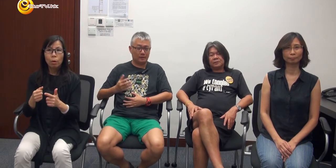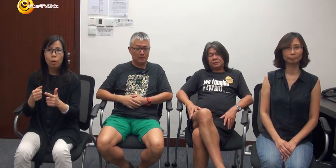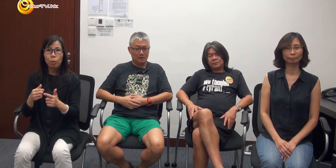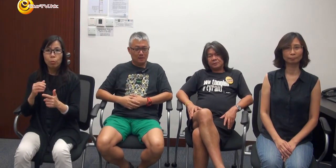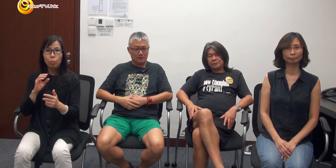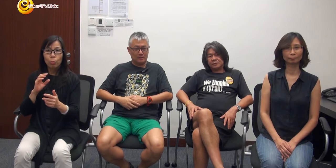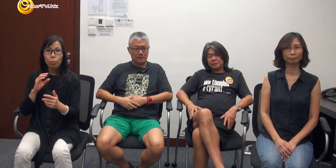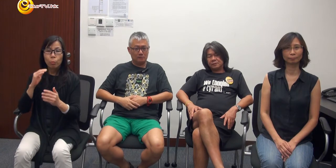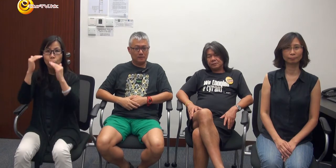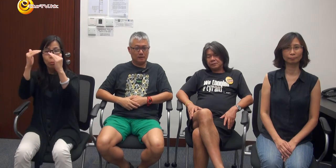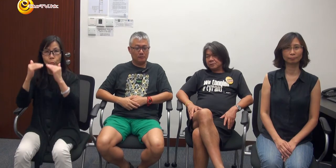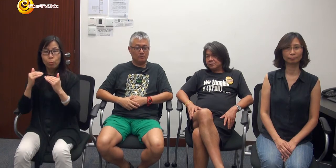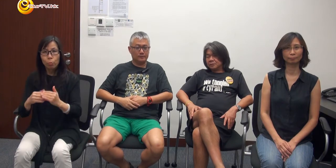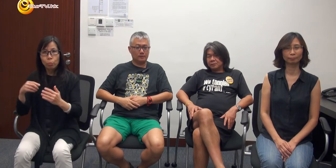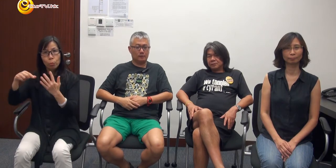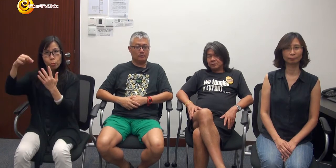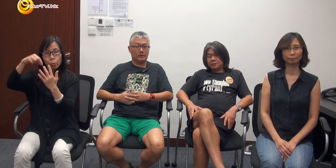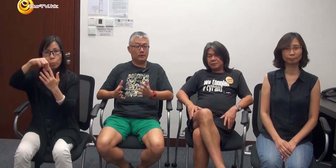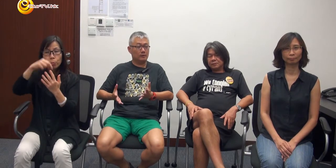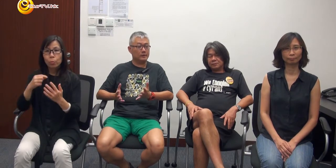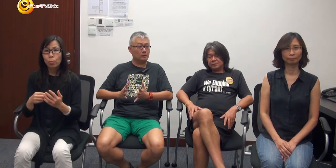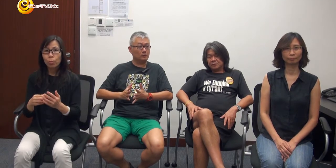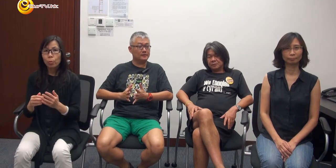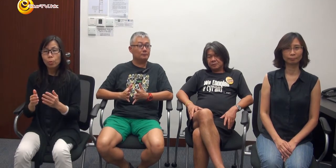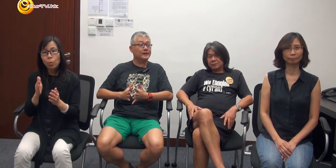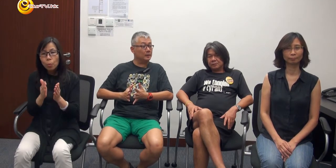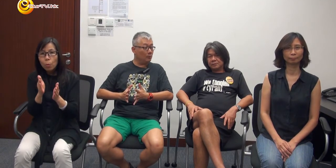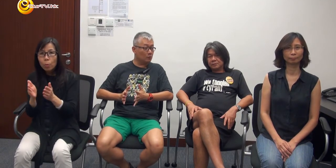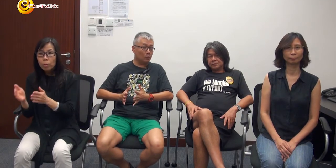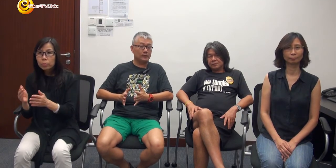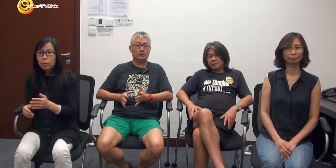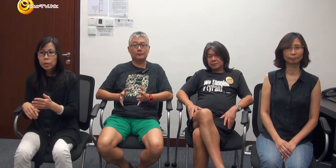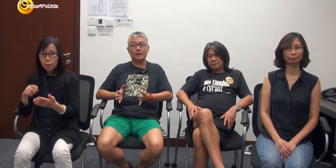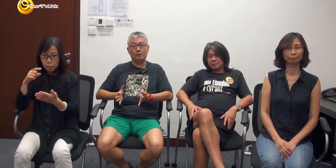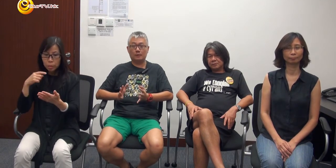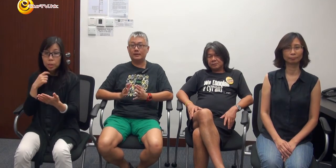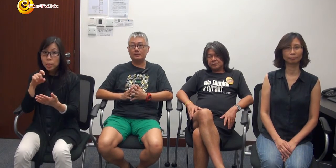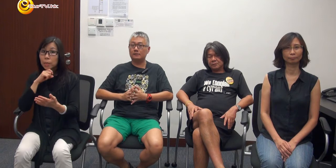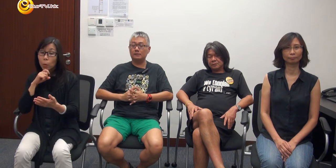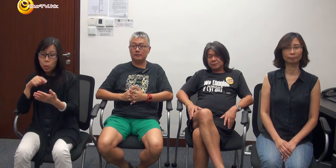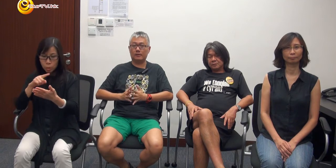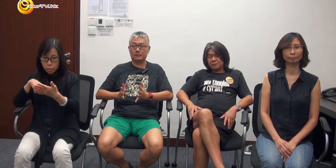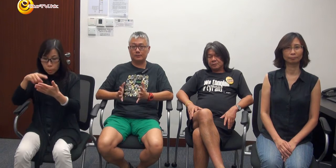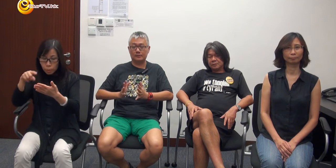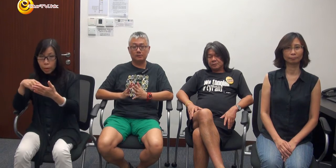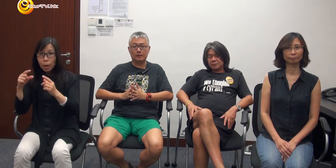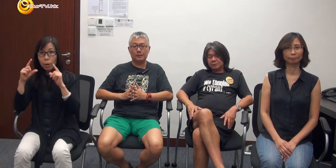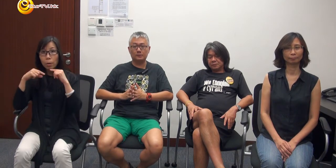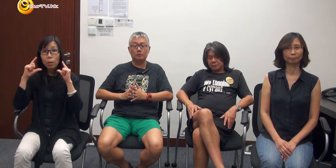程，突然間好似又要收又有，因為有一個叫做審計報告啊。那個審計報告係乜嘢？就係、是、之前話陳文敏收咗一筆捐